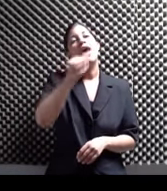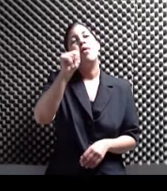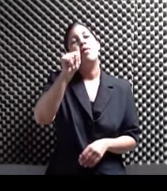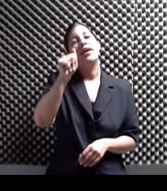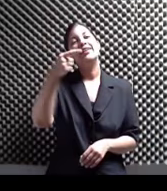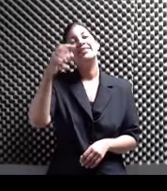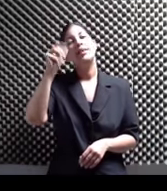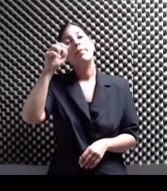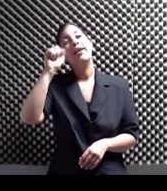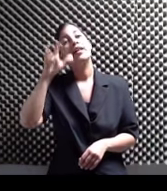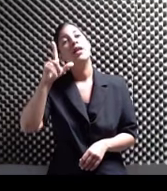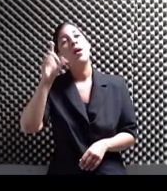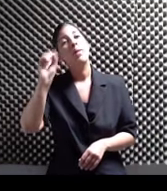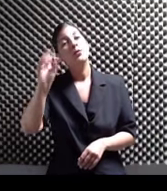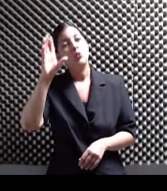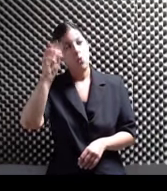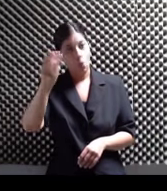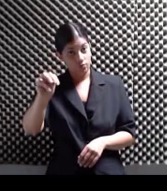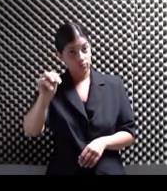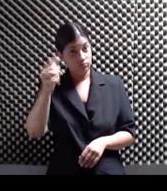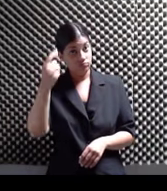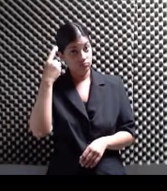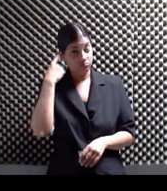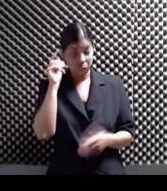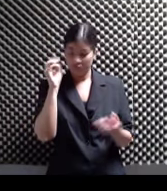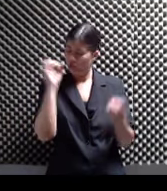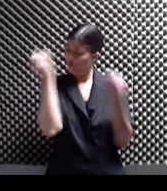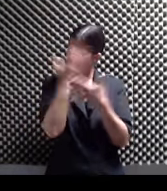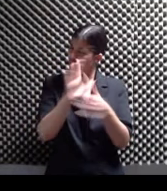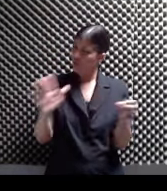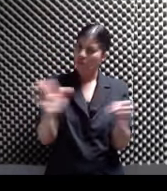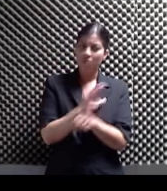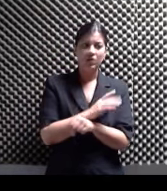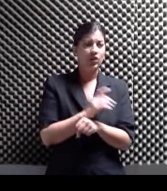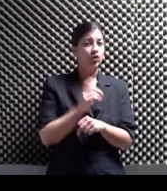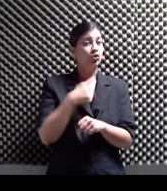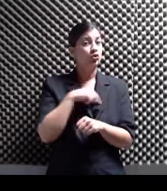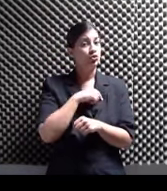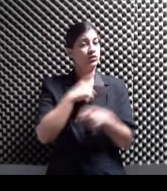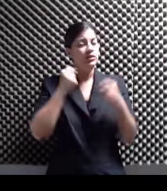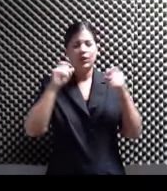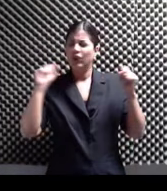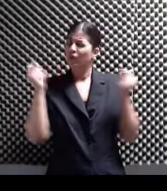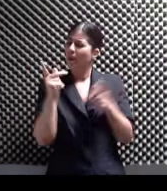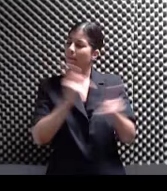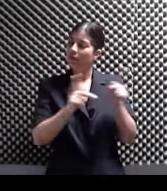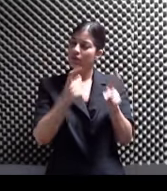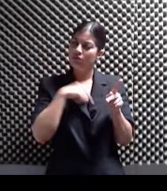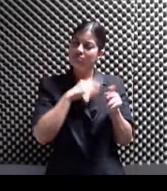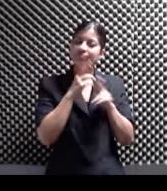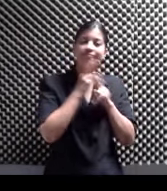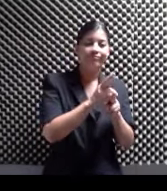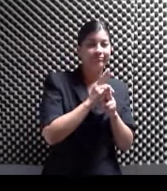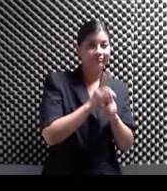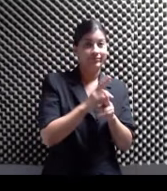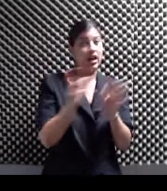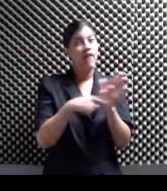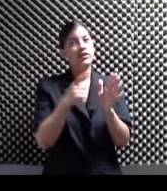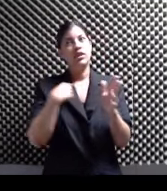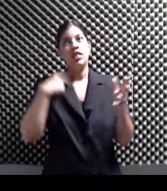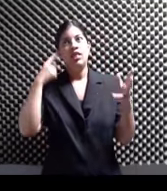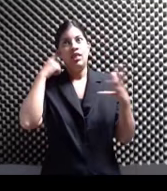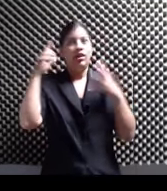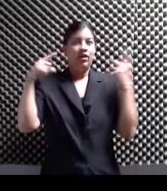teatroestademodapr@gmail.com. Ahí envía la información, itinerario de ensayo. Todo con tiempo lo hacemos. Claro. Tratamos de cubrir a básicamente todo el mundo, aunque nos volvemos